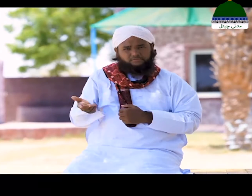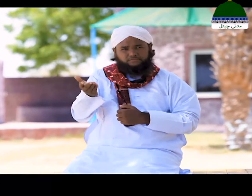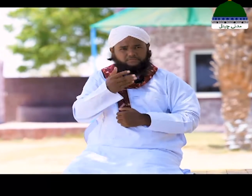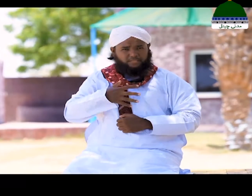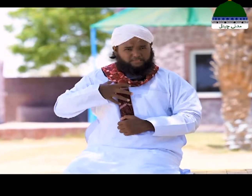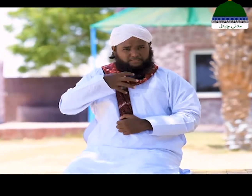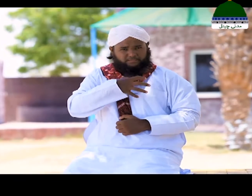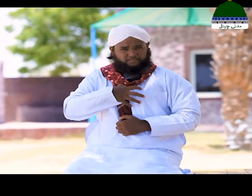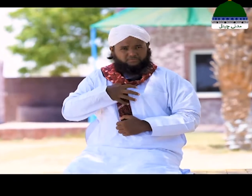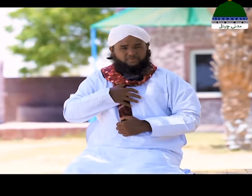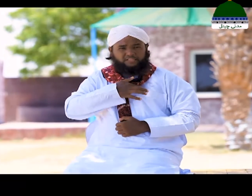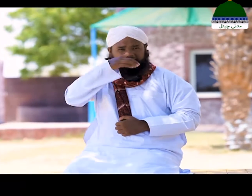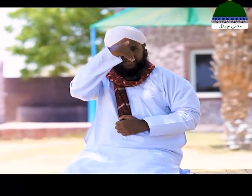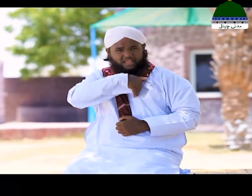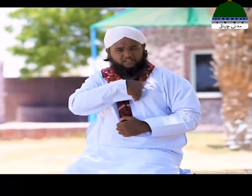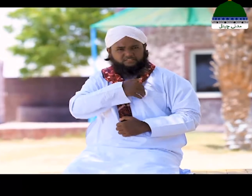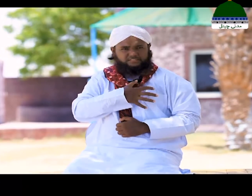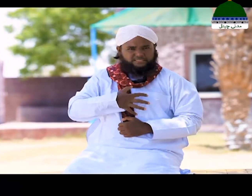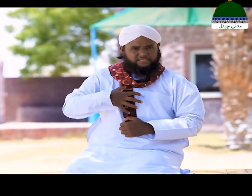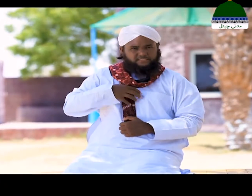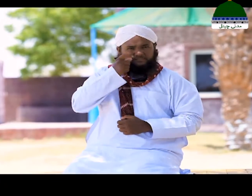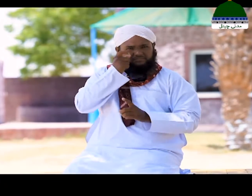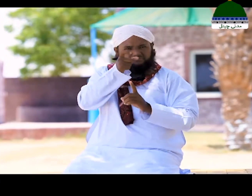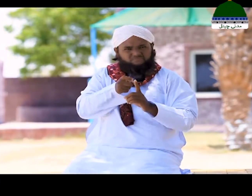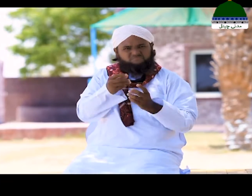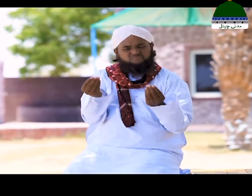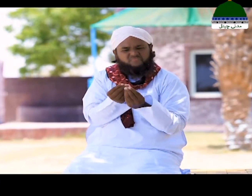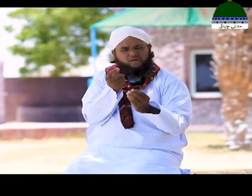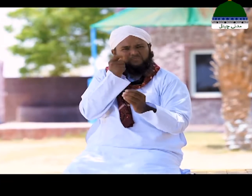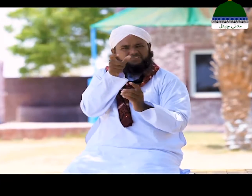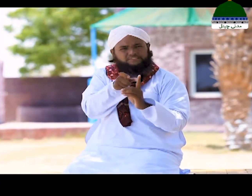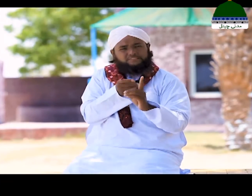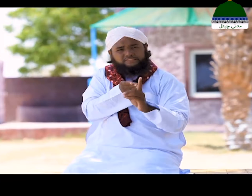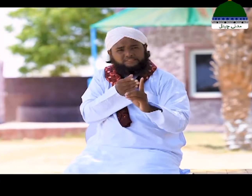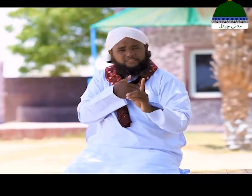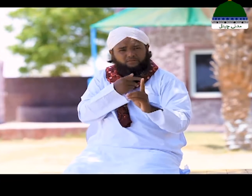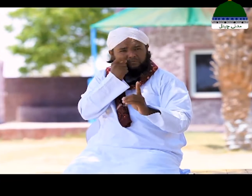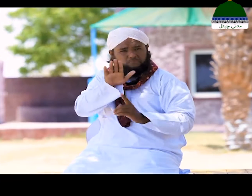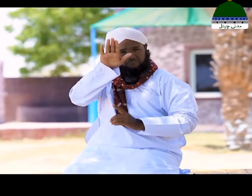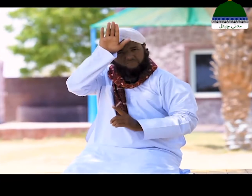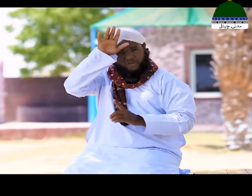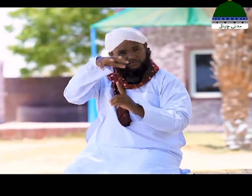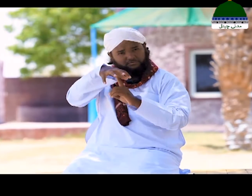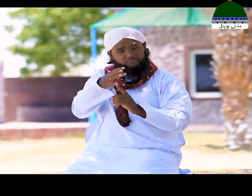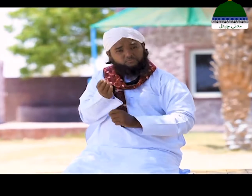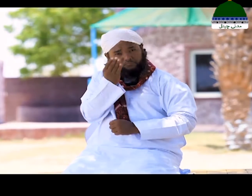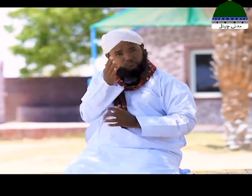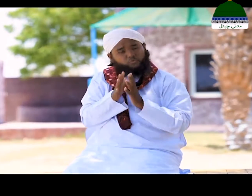اور وہ دل ہی دل میں کڑنے لگا کہ اس عام سے شخص کو بادشاہ کے دربار میں اتنی عزت اور اتنا مقام کیوں حاصل ہو